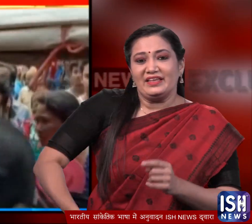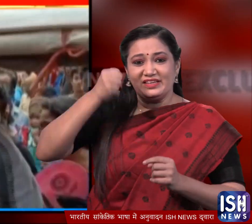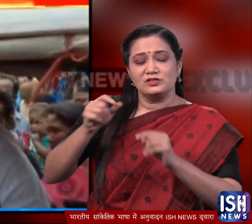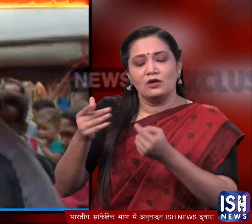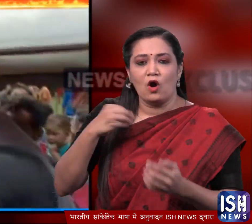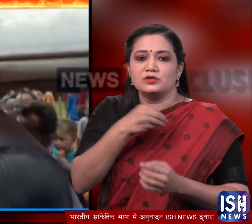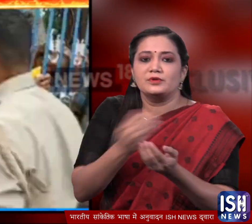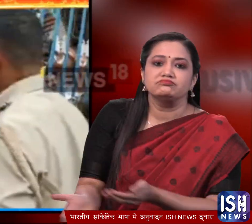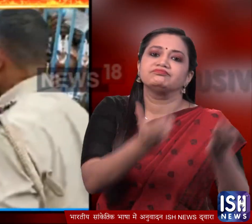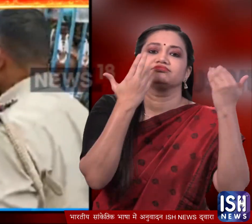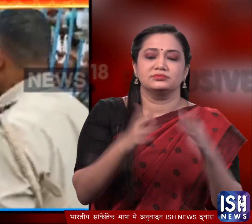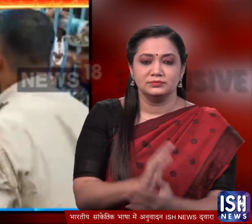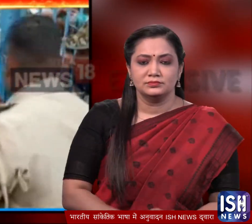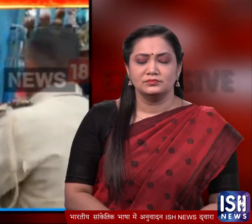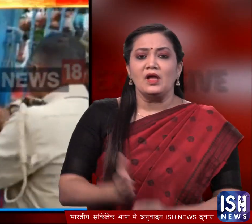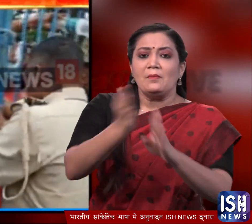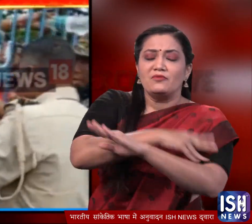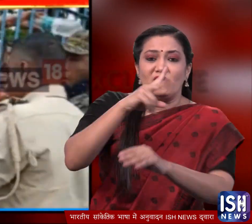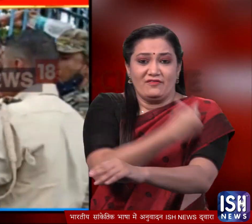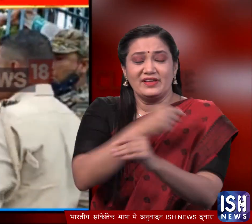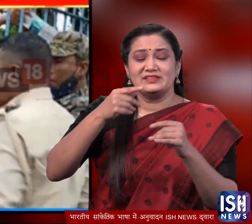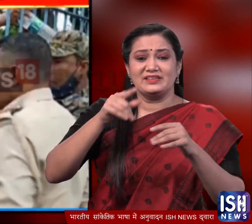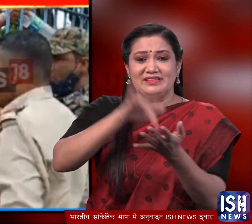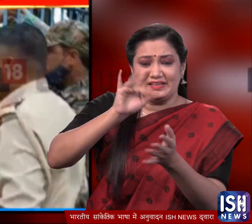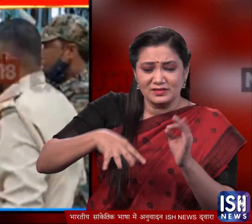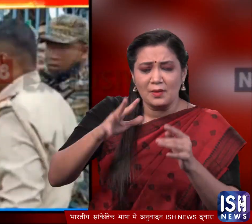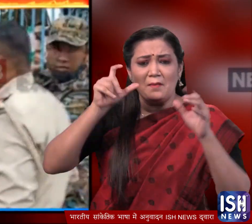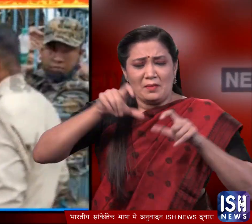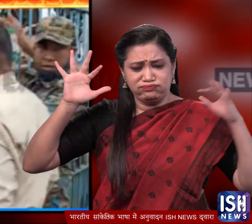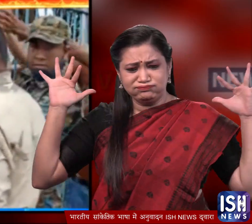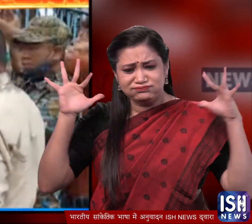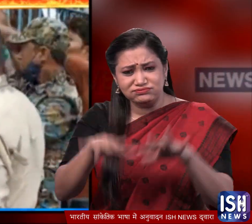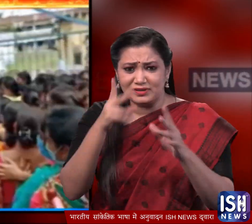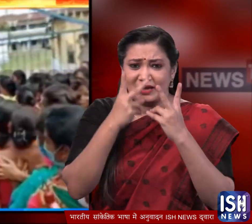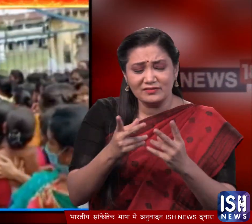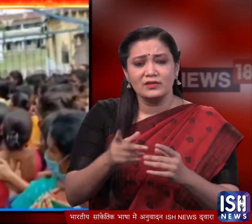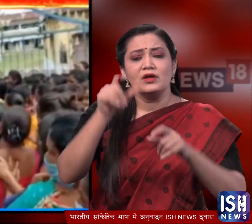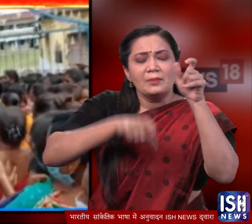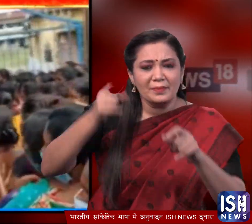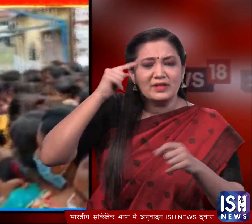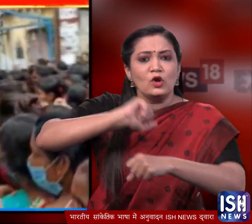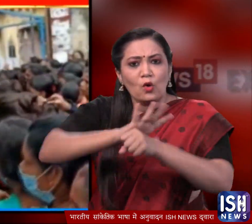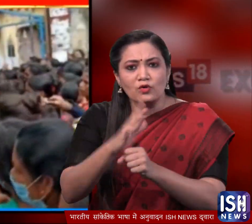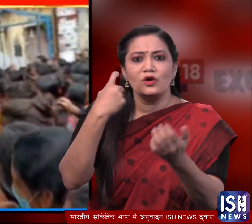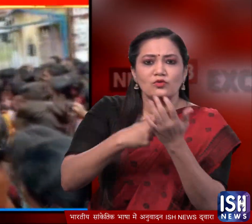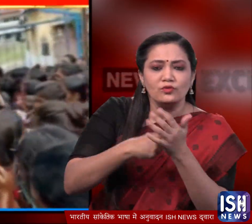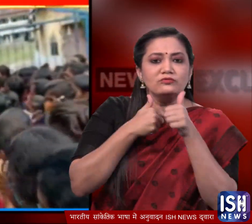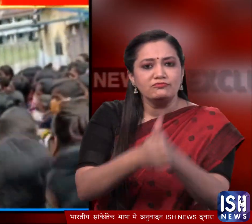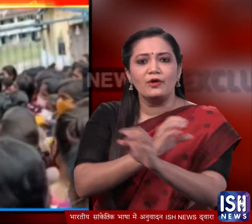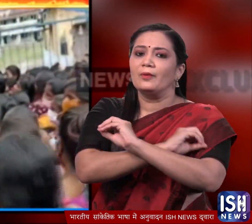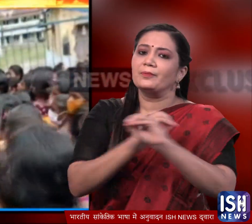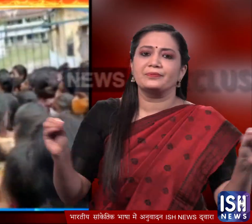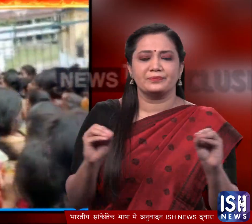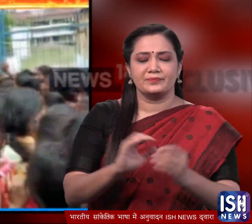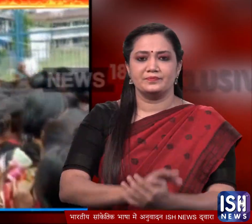मदद से अस्पताल पहुंचाया गया। लेकिन इससे पहले वैक्सीन सेंटर के बाहर लोगों की भारी भीड़ दिखाई दी और किसी ने भी कोरोना से बचाव के जरूरी नियमों